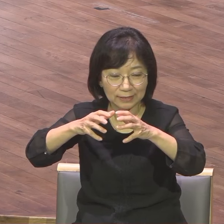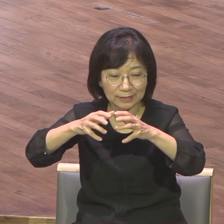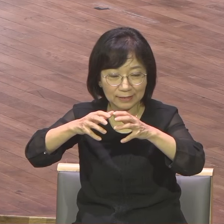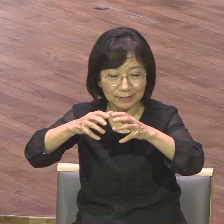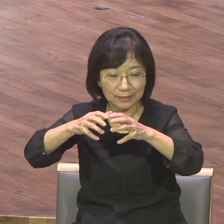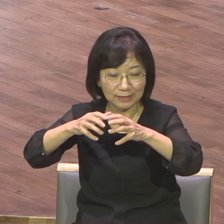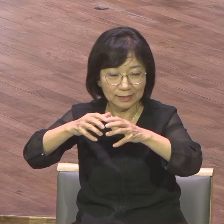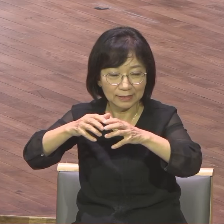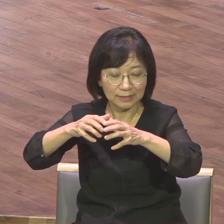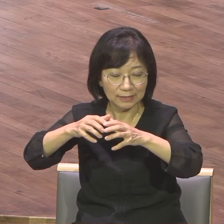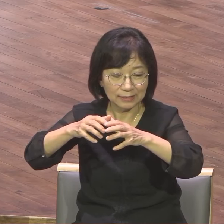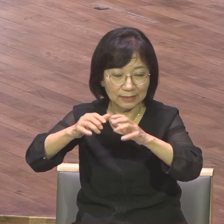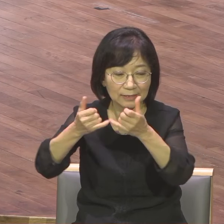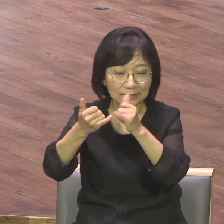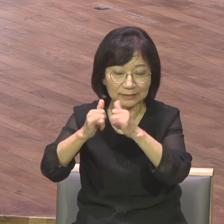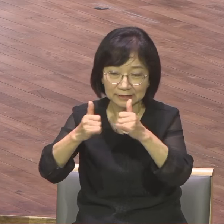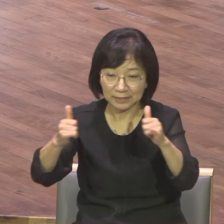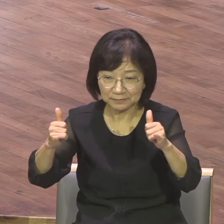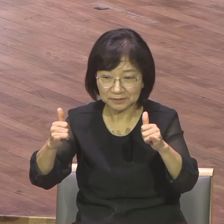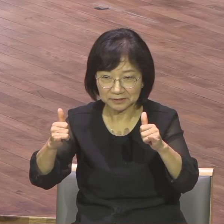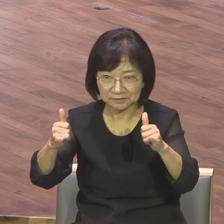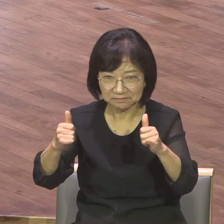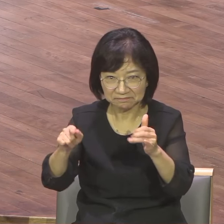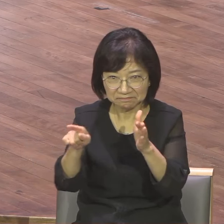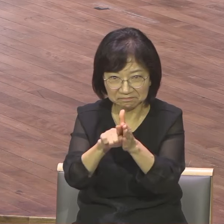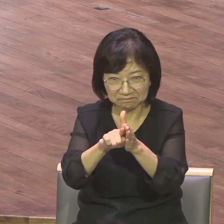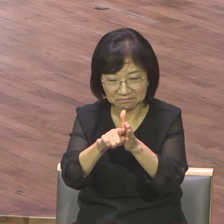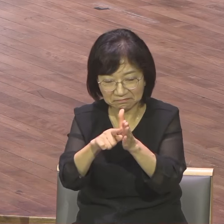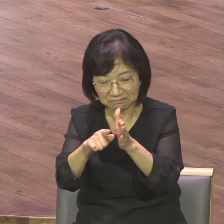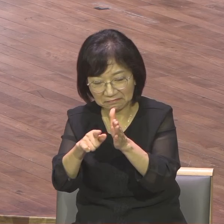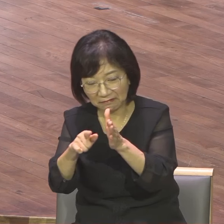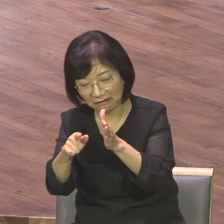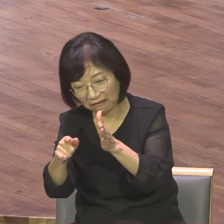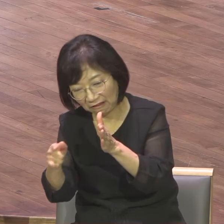숲이 바람에 흔들려져 전부 다 흔들리기